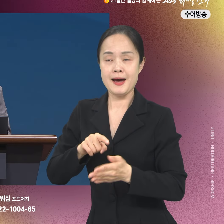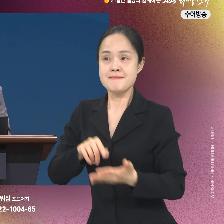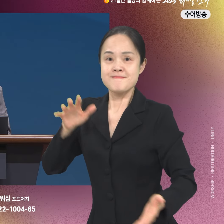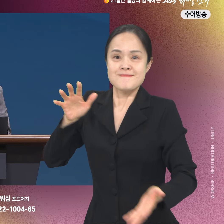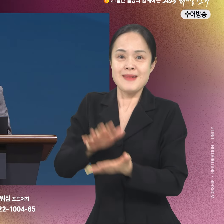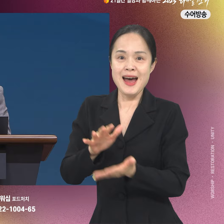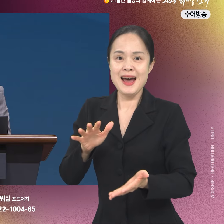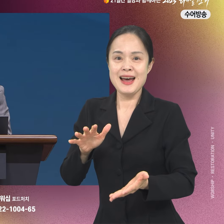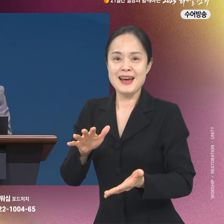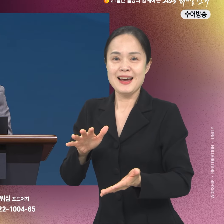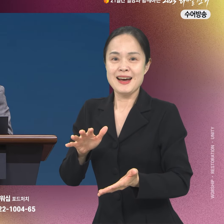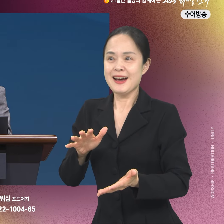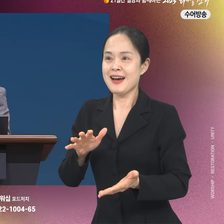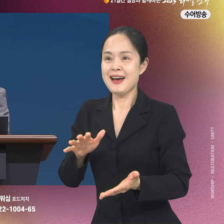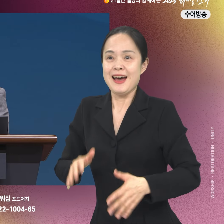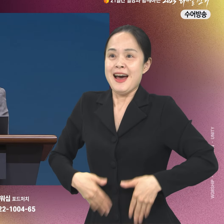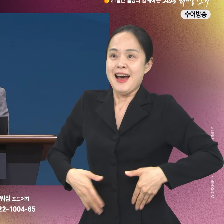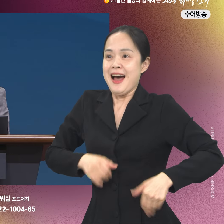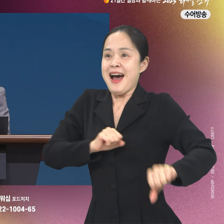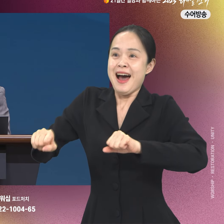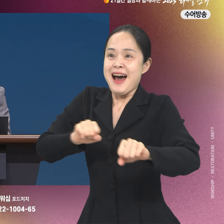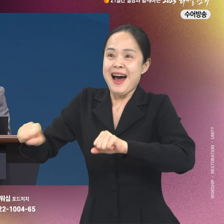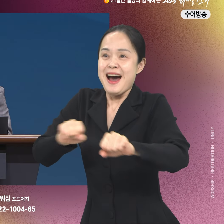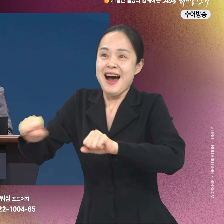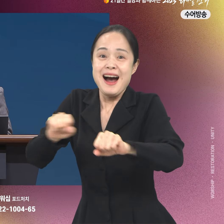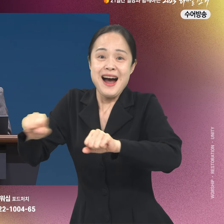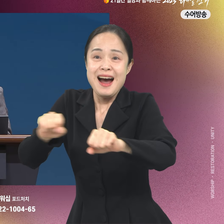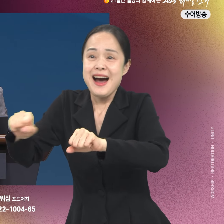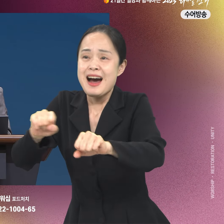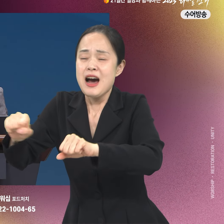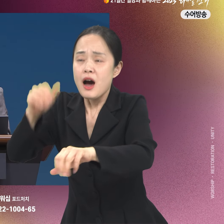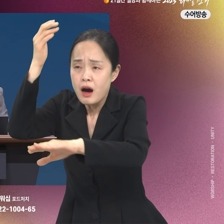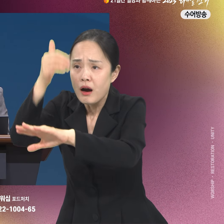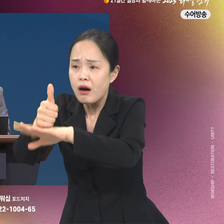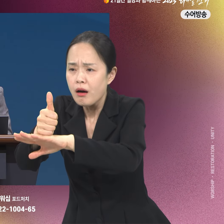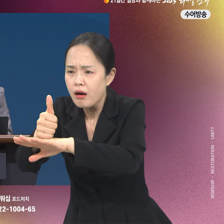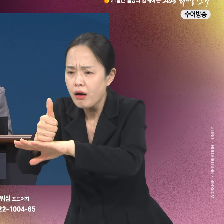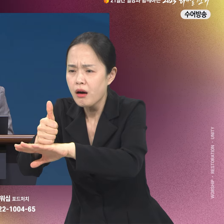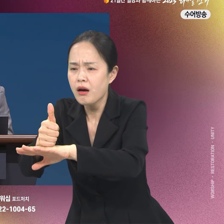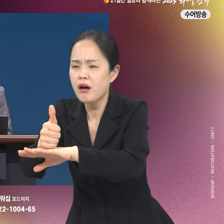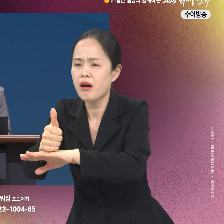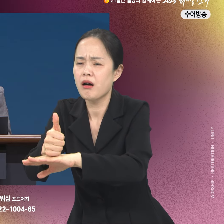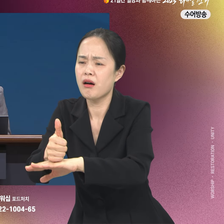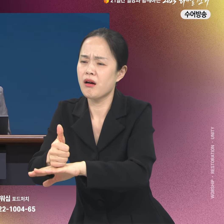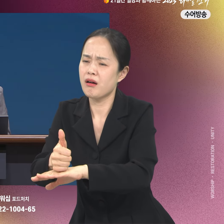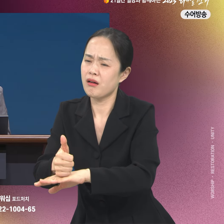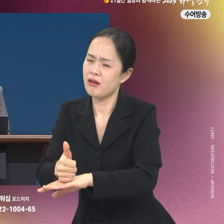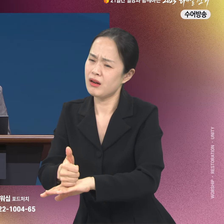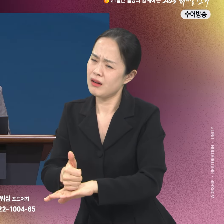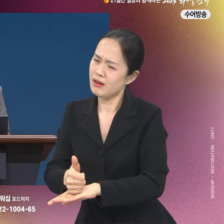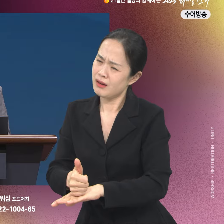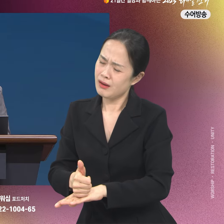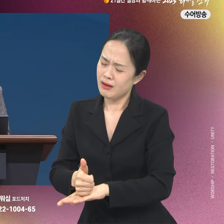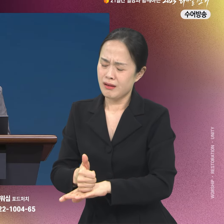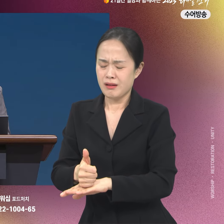흐지부지되는, 완성도도 낮고 이도저도 아닌 이런 결과는 절대 만들어서는 안 된다.